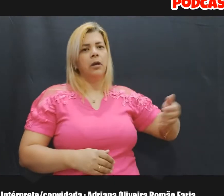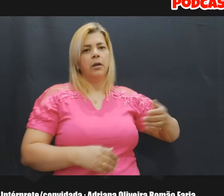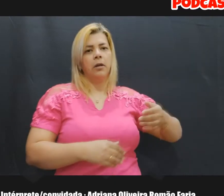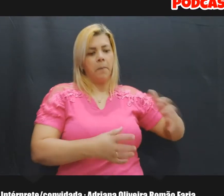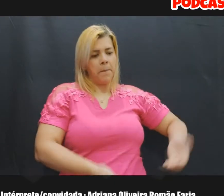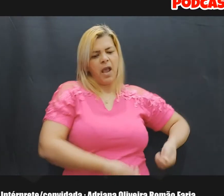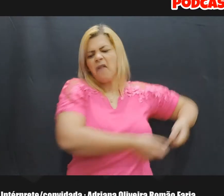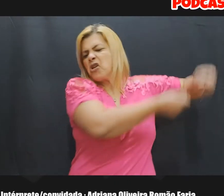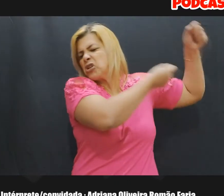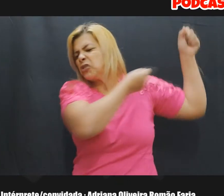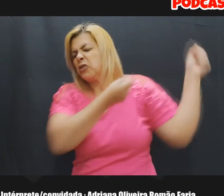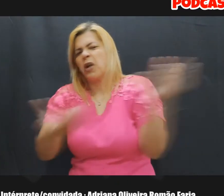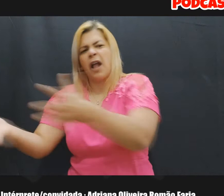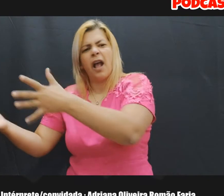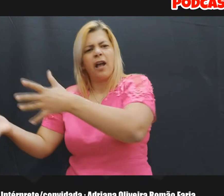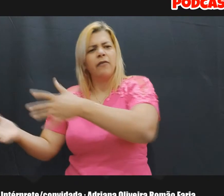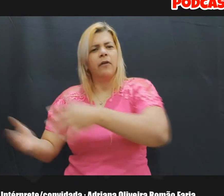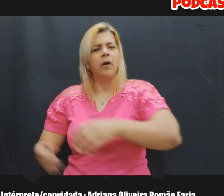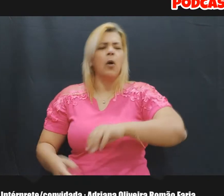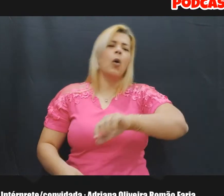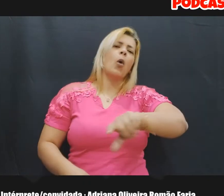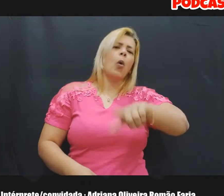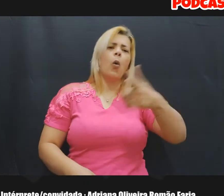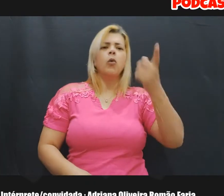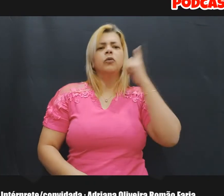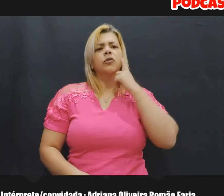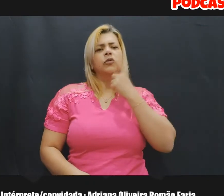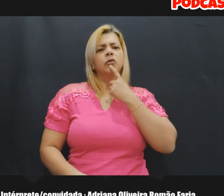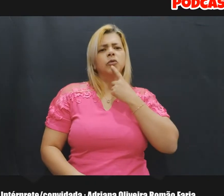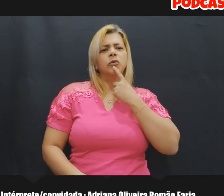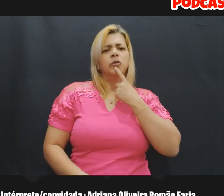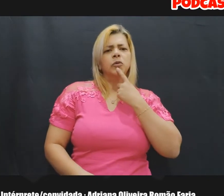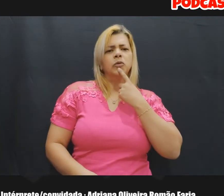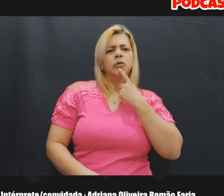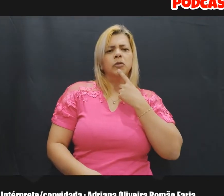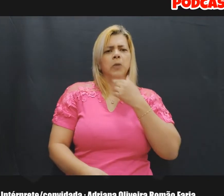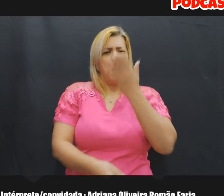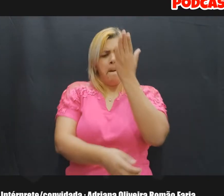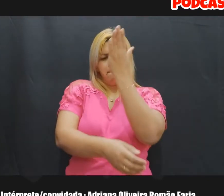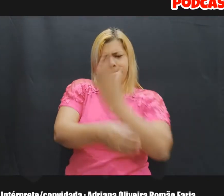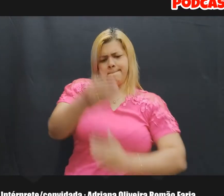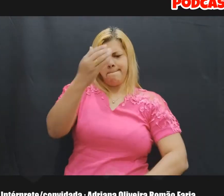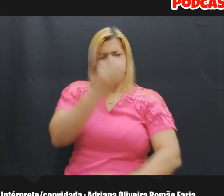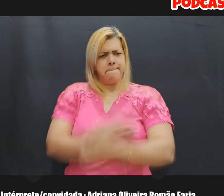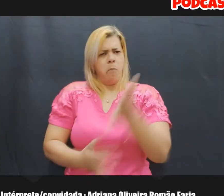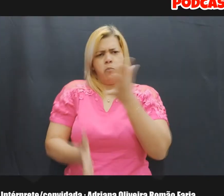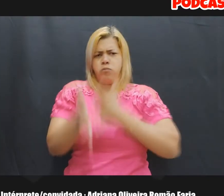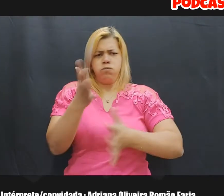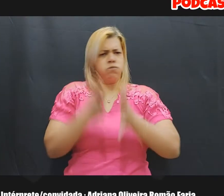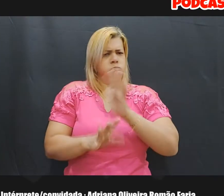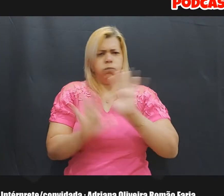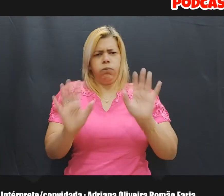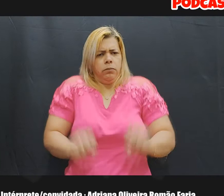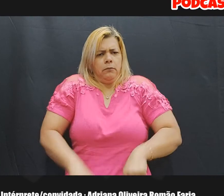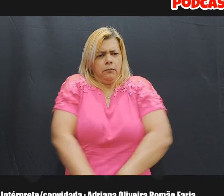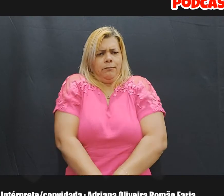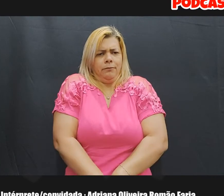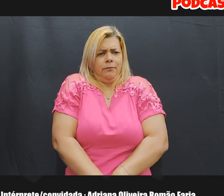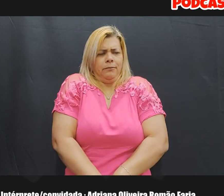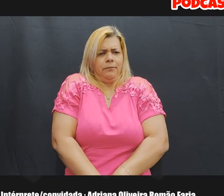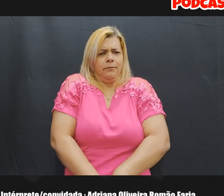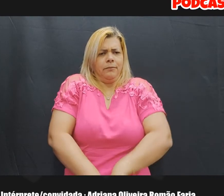mar. Outros eram cortados as mãos para não poder